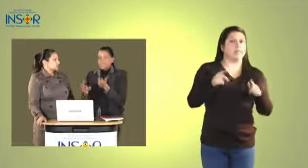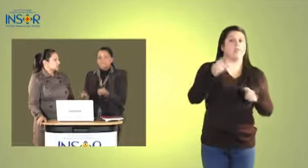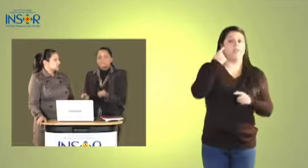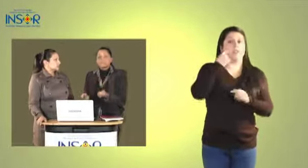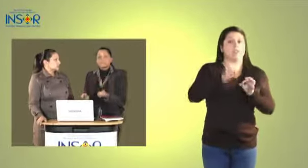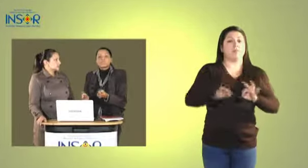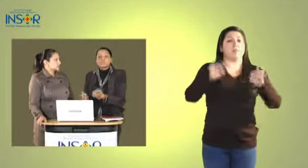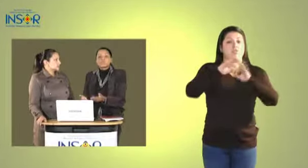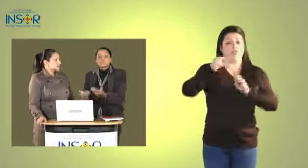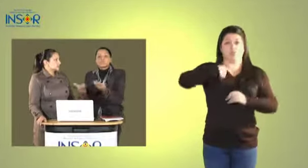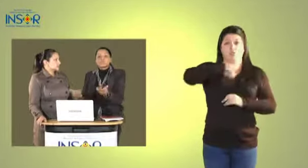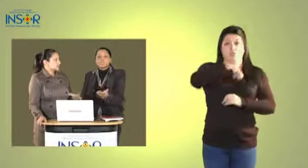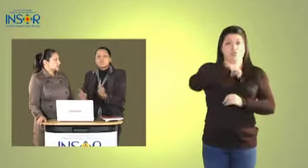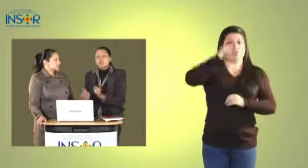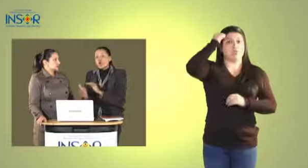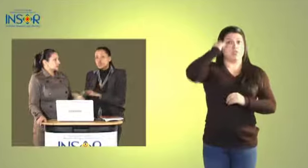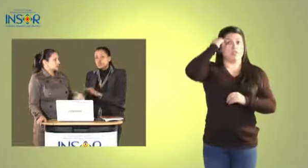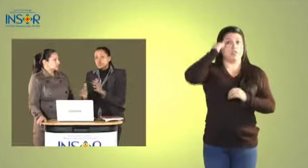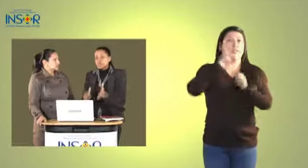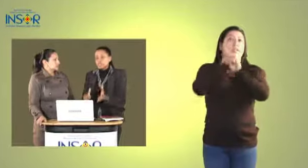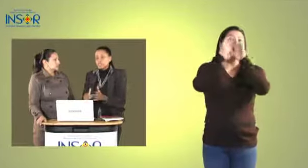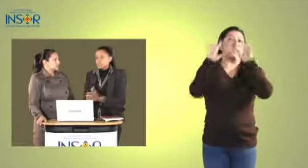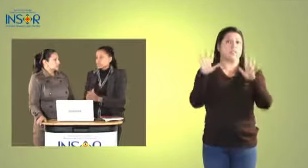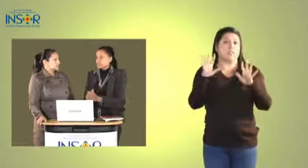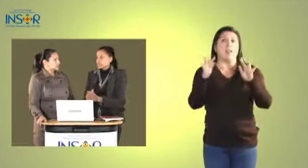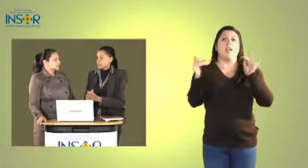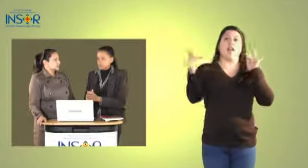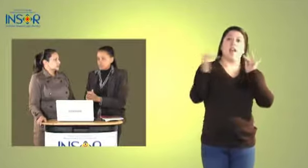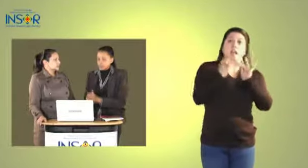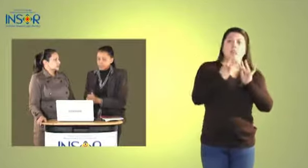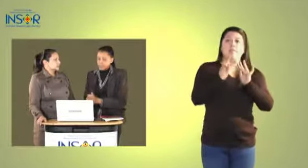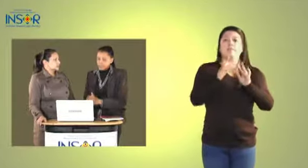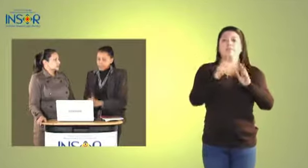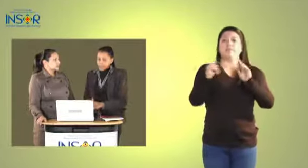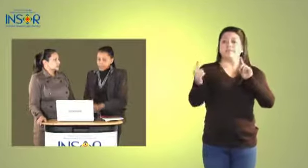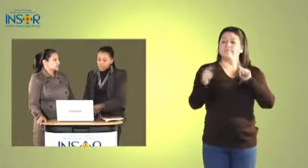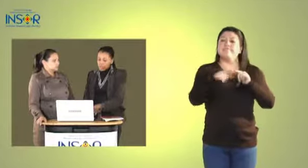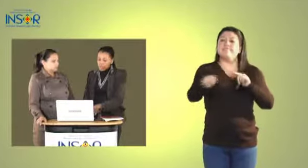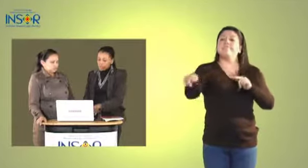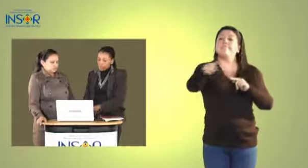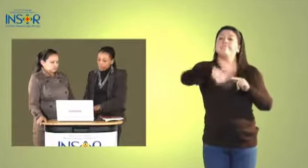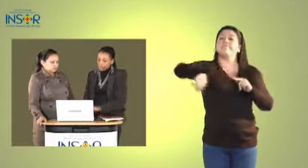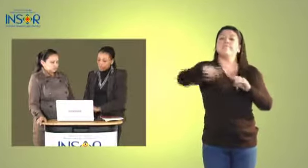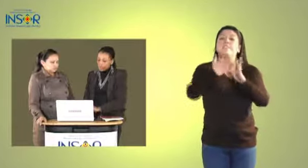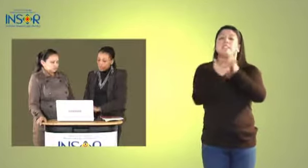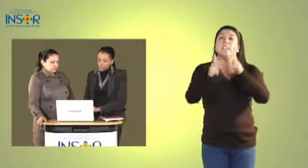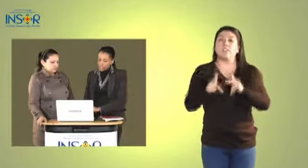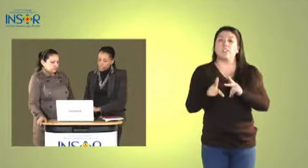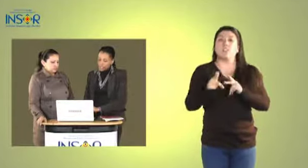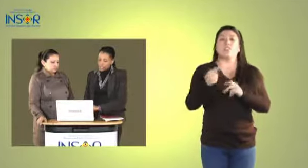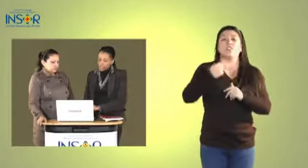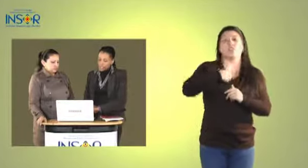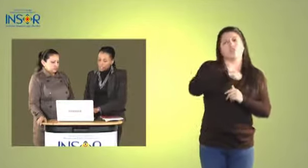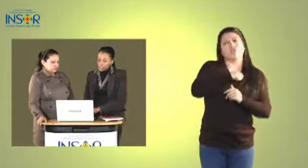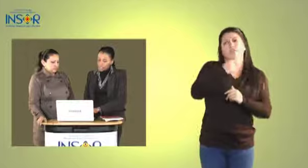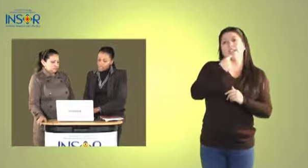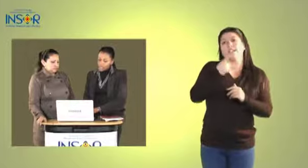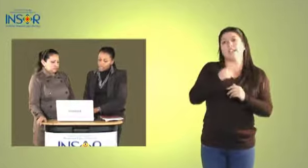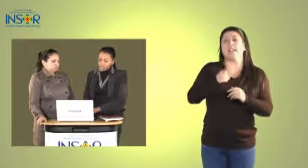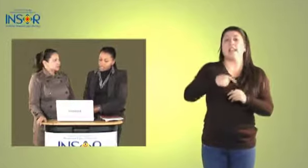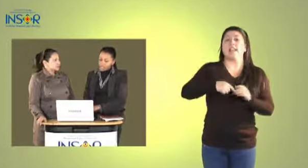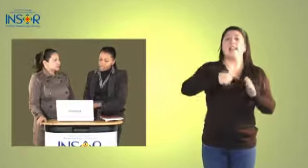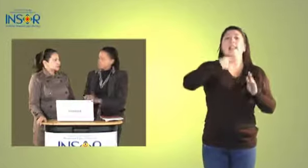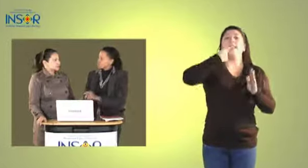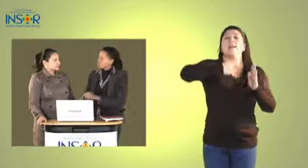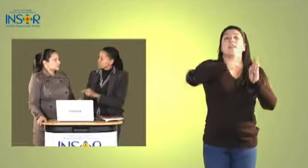para que en esa misma medida podamos responder oportuna y pertinentemente a los estudiantes. Por ejemplo, cuando nosotros estamos hablando de qué es lengua escrita, debemos